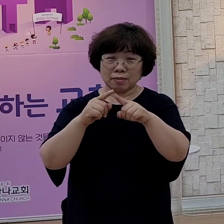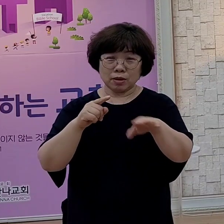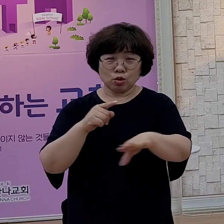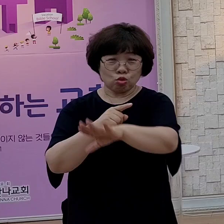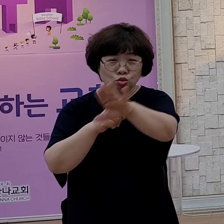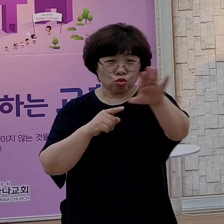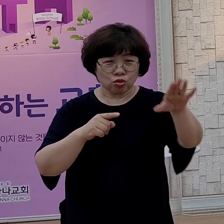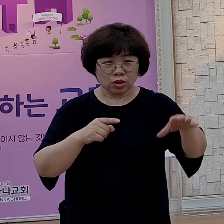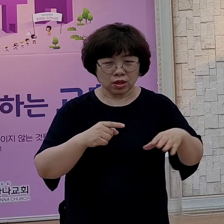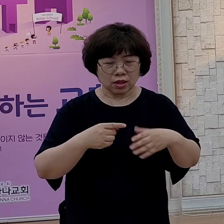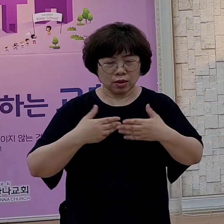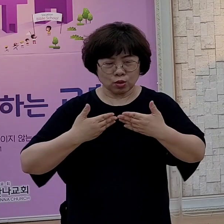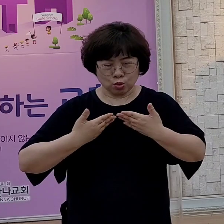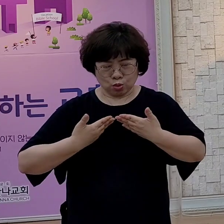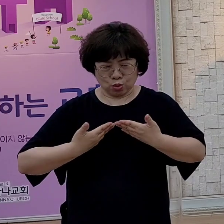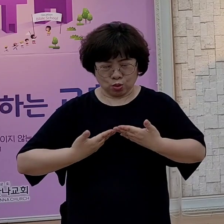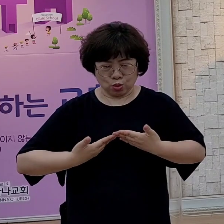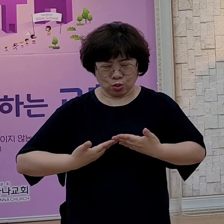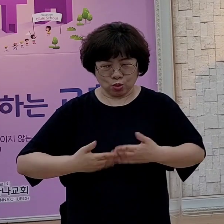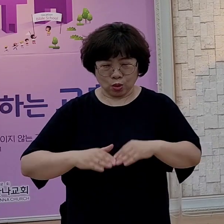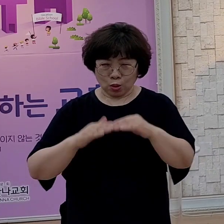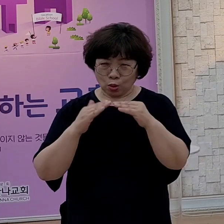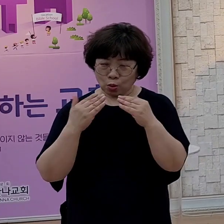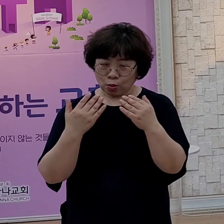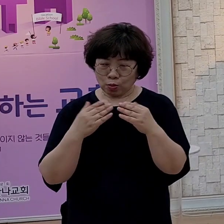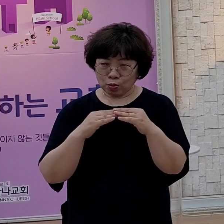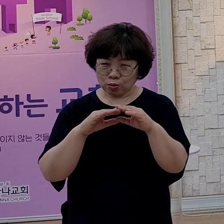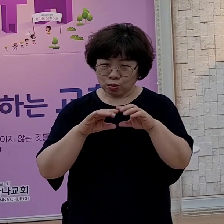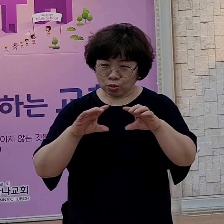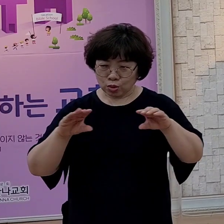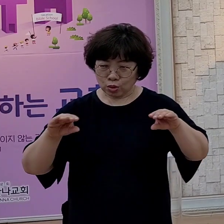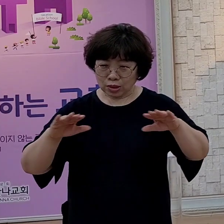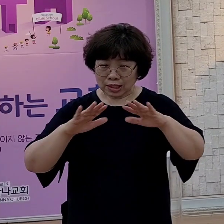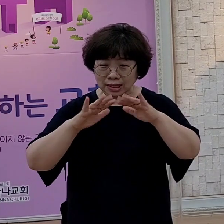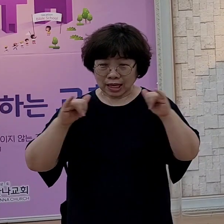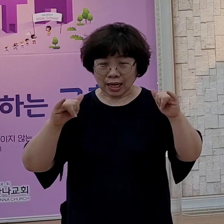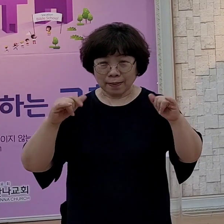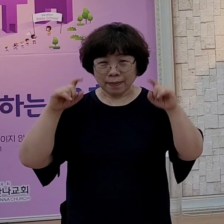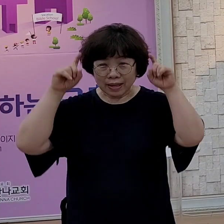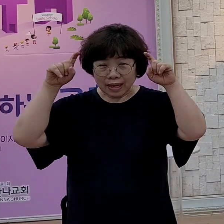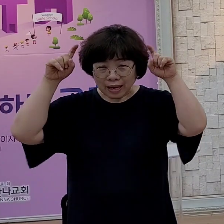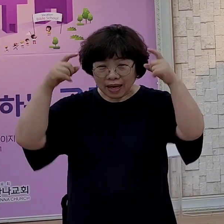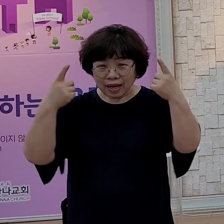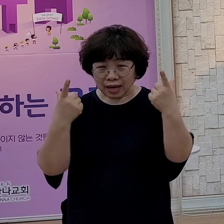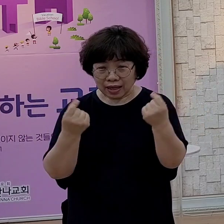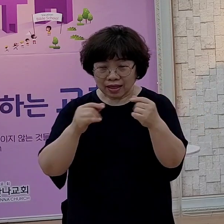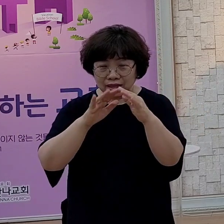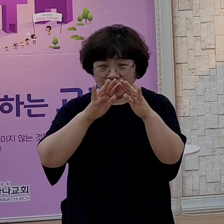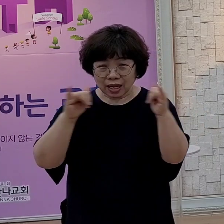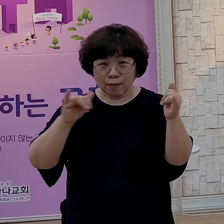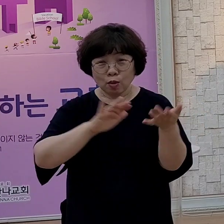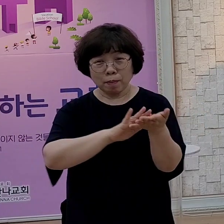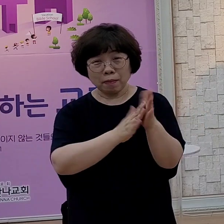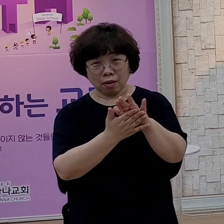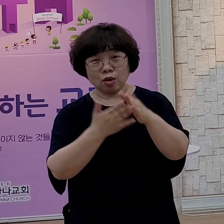이렇게 순하고 온전한, 이렇게 온순한 양으로 바꾸어 주셨다라는 사실이에요.